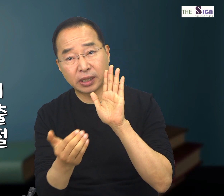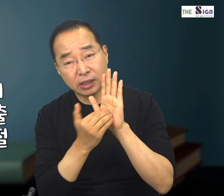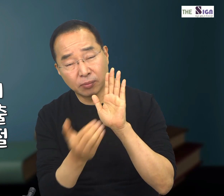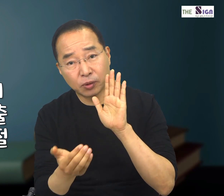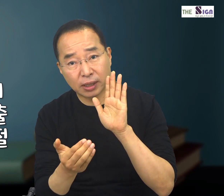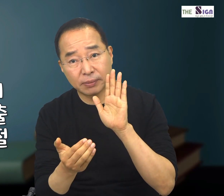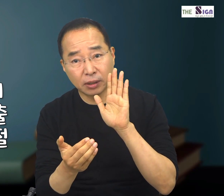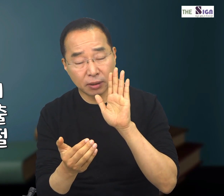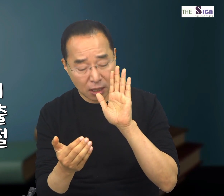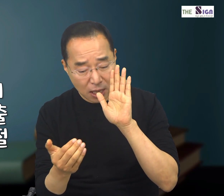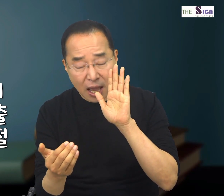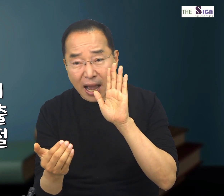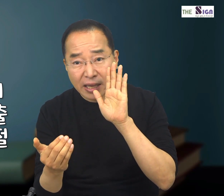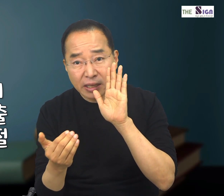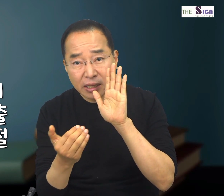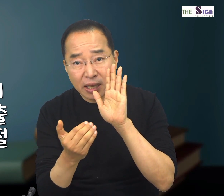이건 뭐냐면 아이의